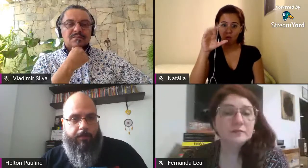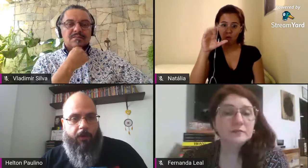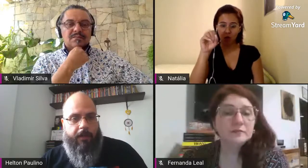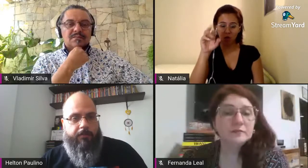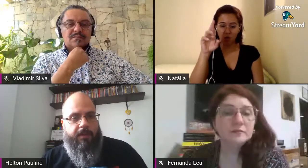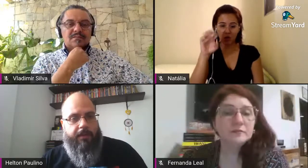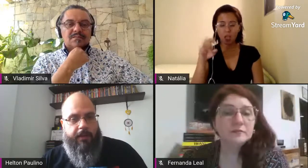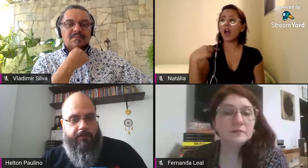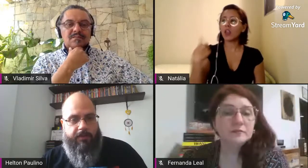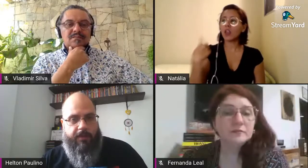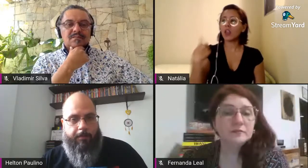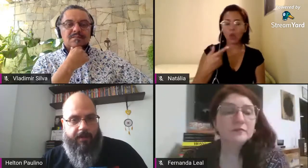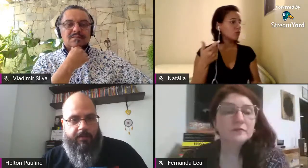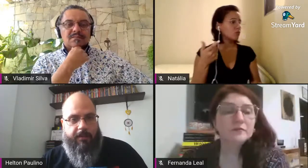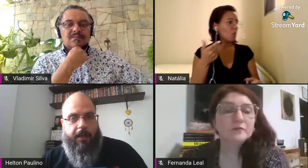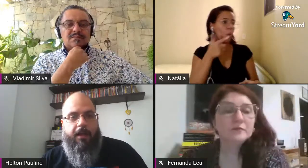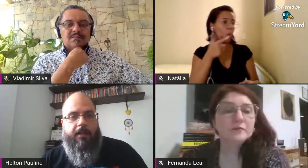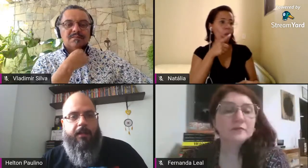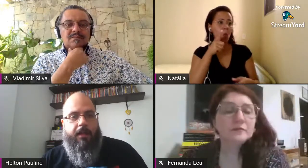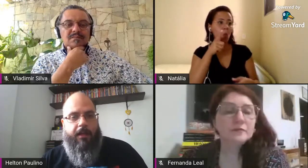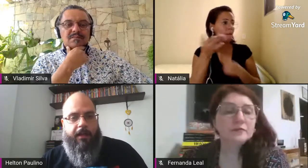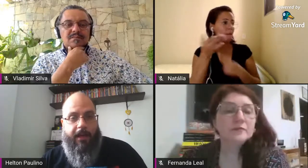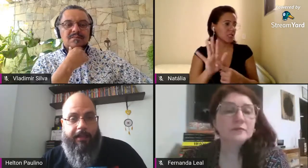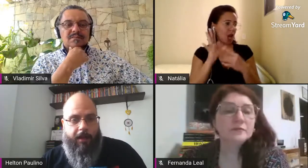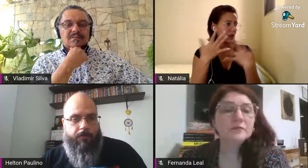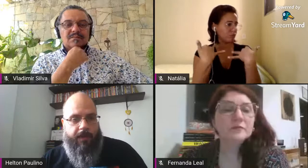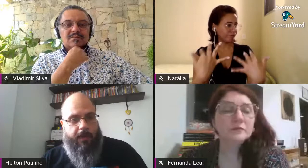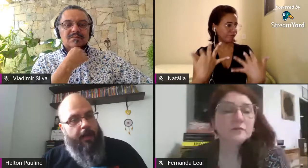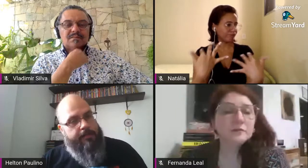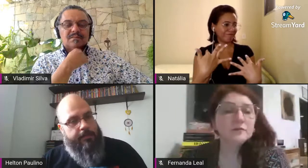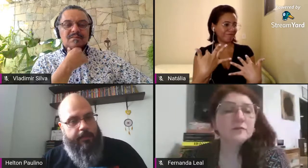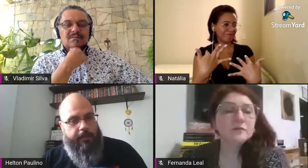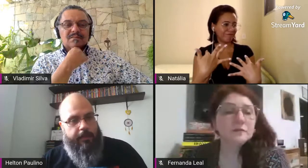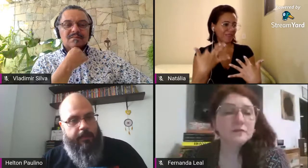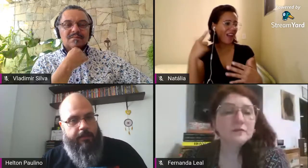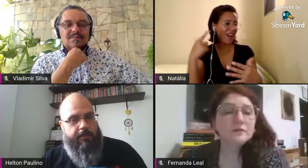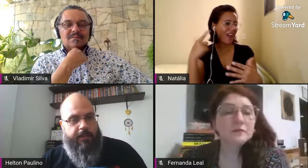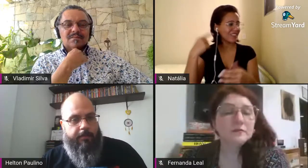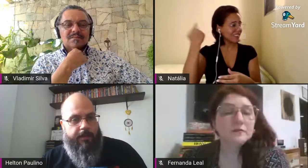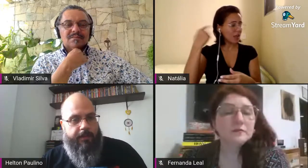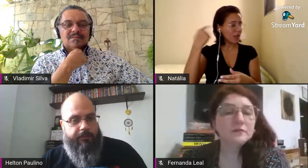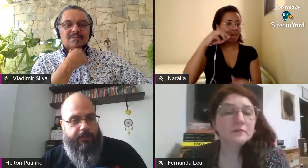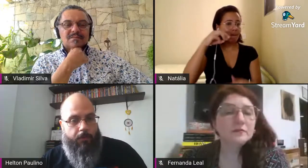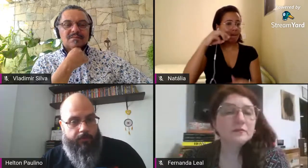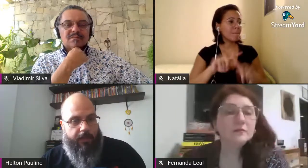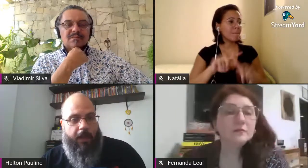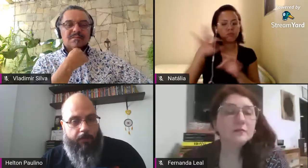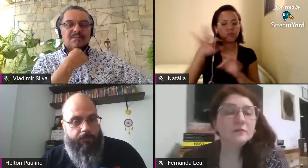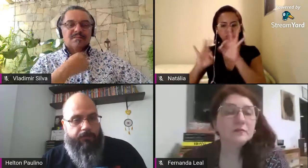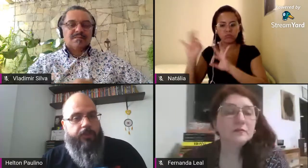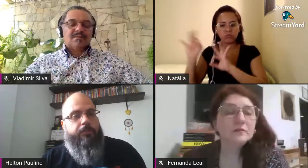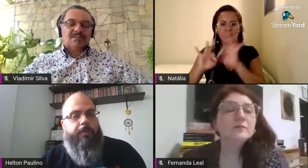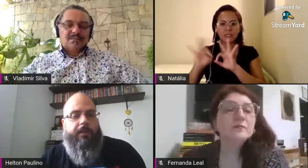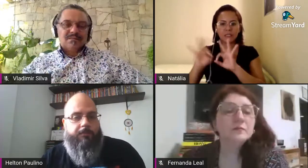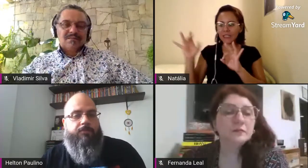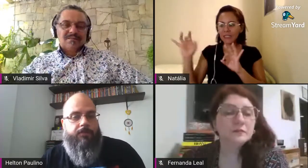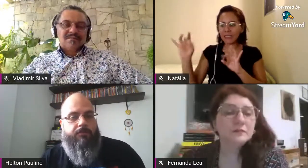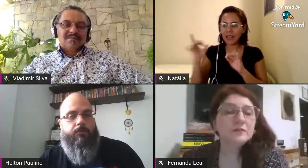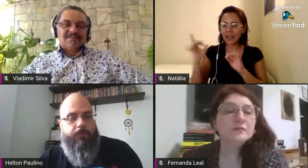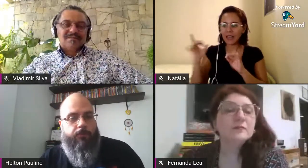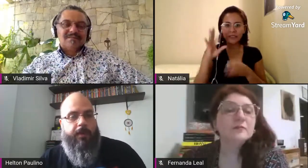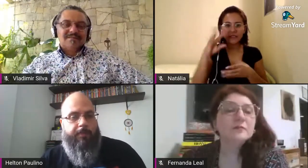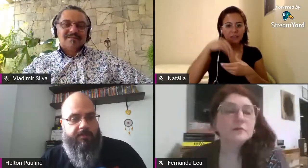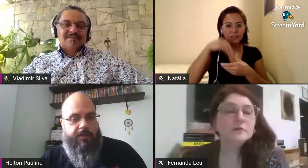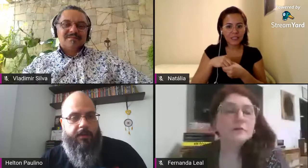fazendo? A gente está bolando maneiras de se apresentar, cada um em casa, e, de certa maneira, a gente montar um vídeo para que as